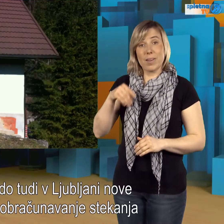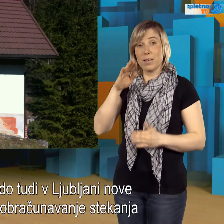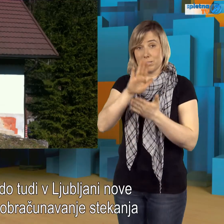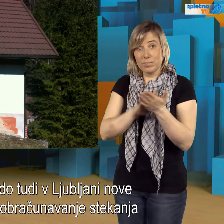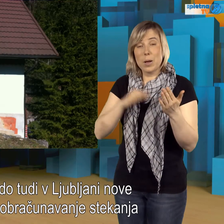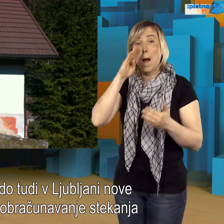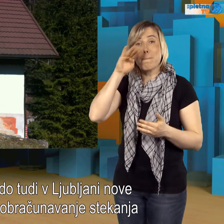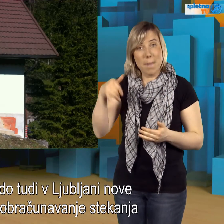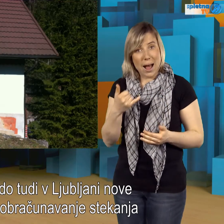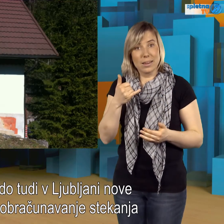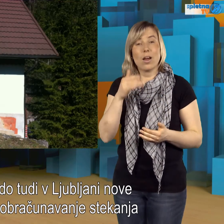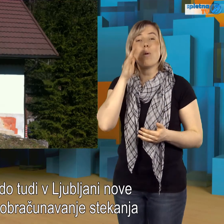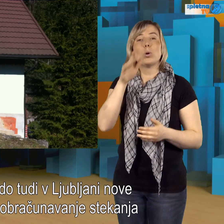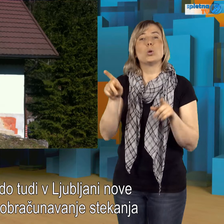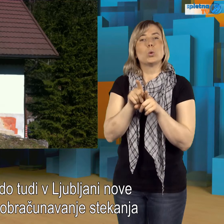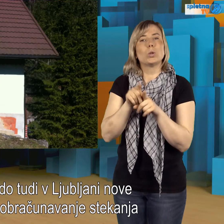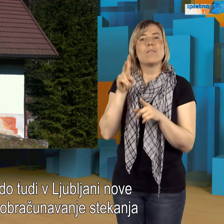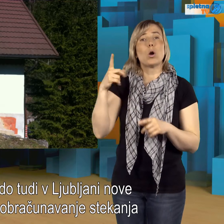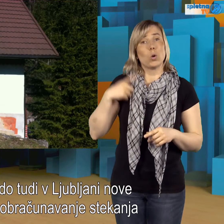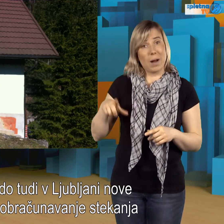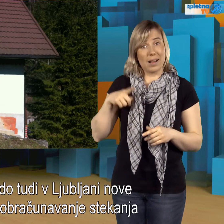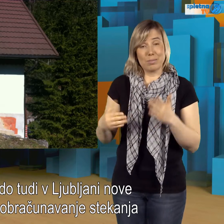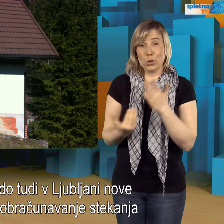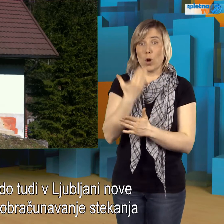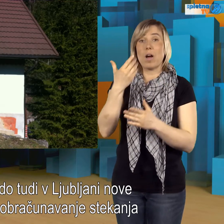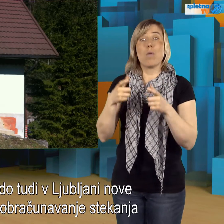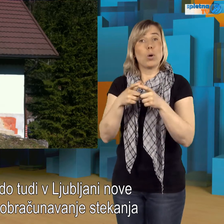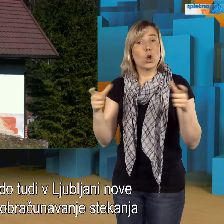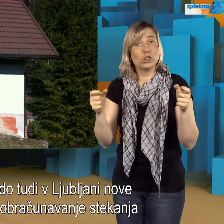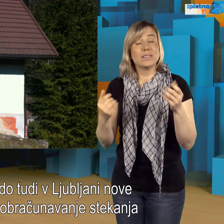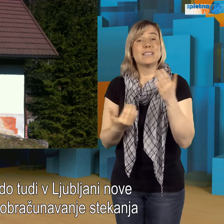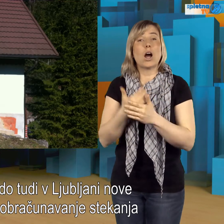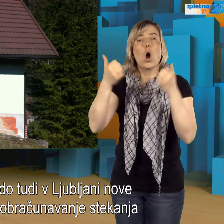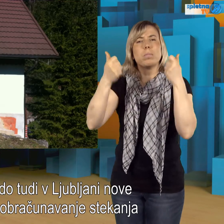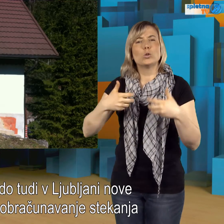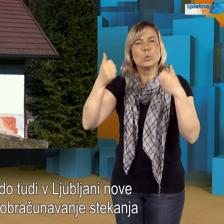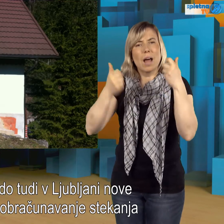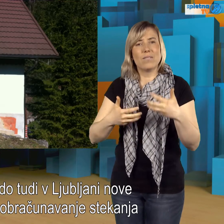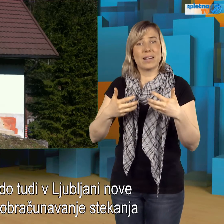Z majem bodo tudi v Ljubljani nove položnice za obračunavanje stekanja deževnice v